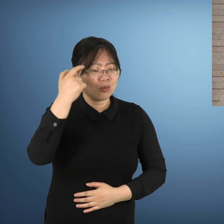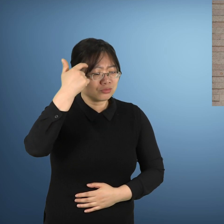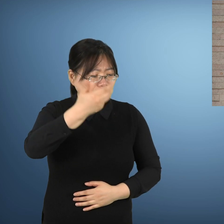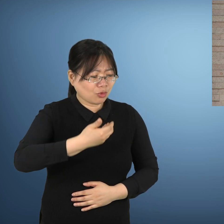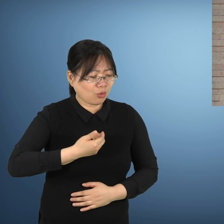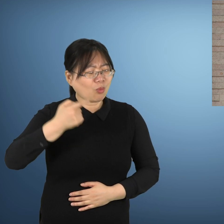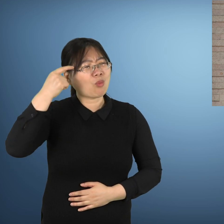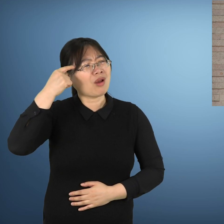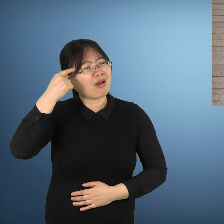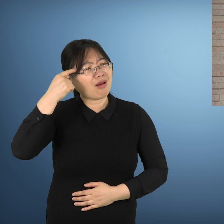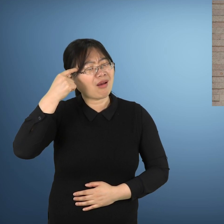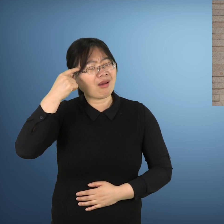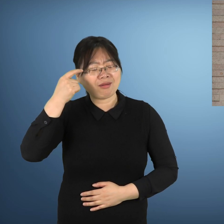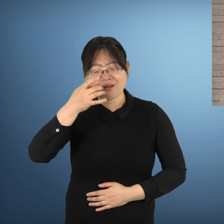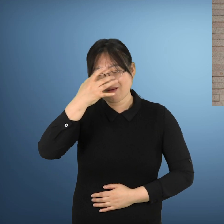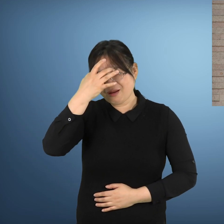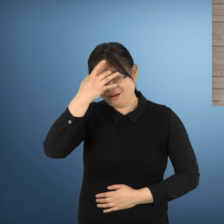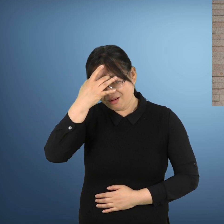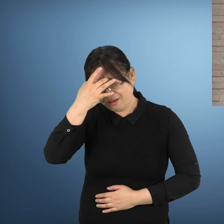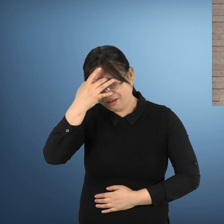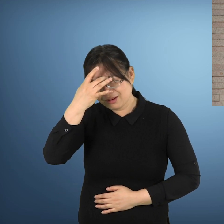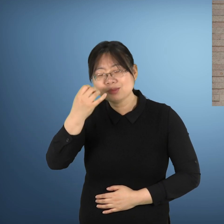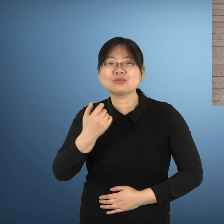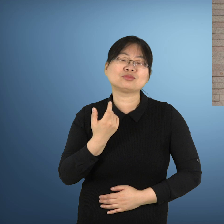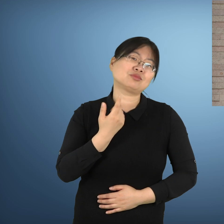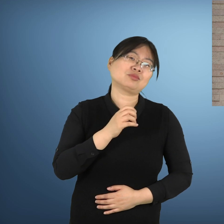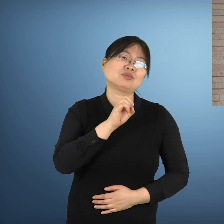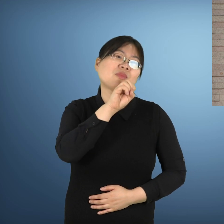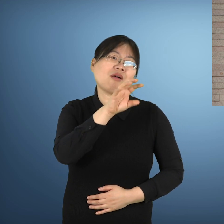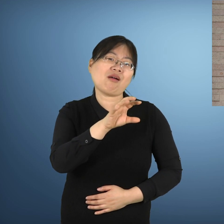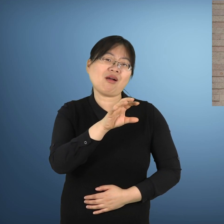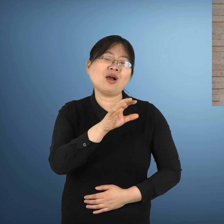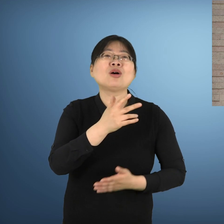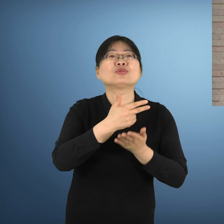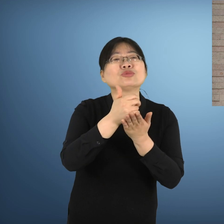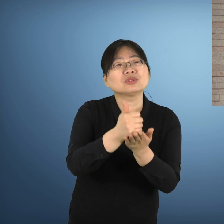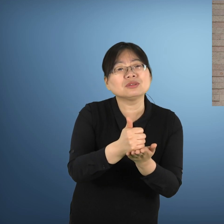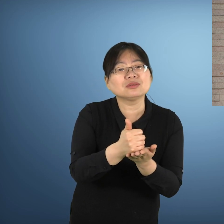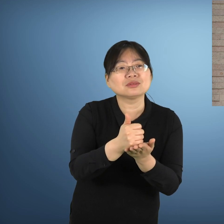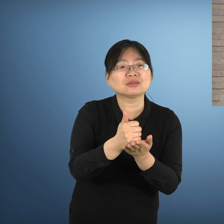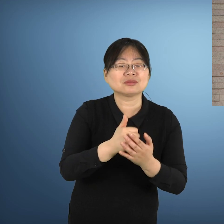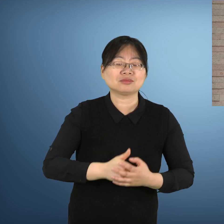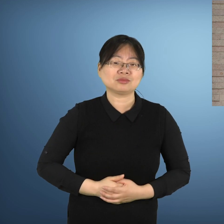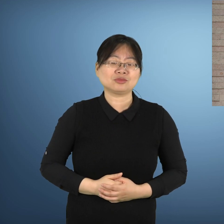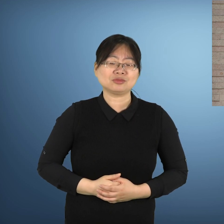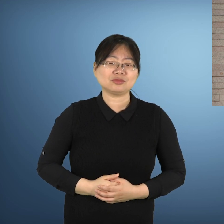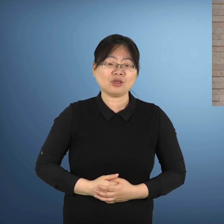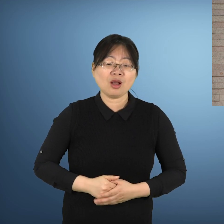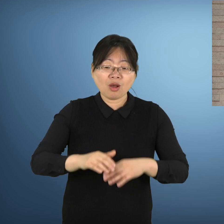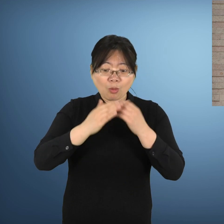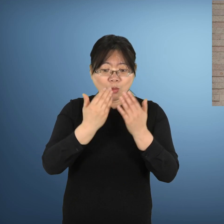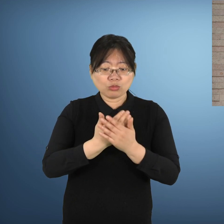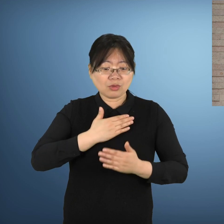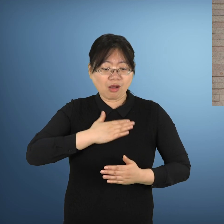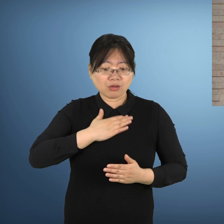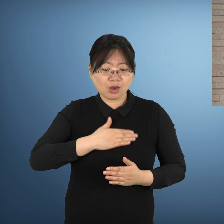거예요. 근심해서 이렇게 얘기해. 이르되 주님 모든 걸